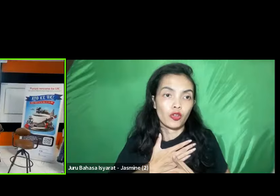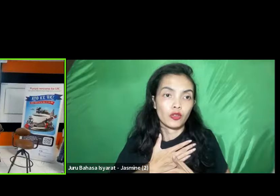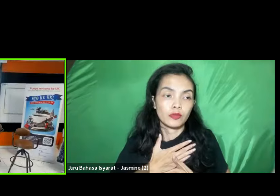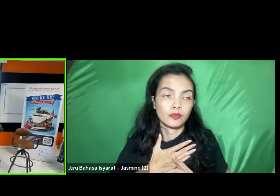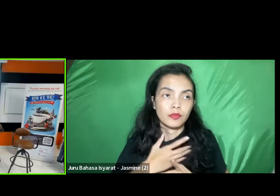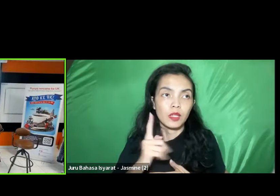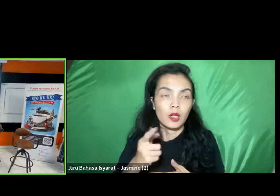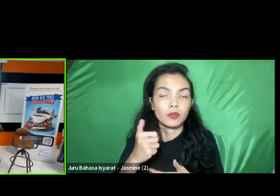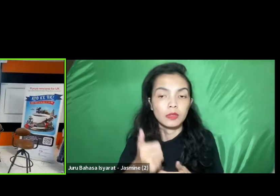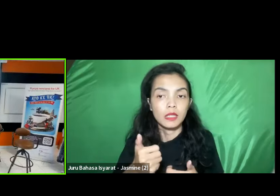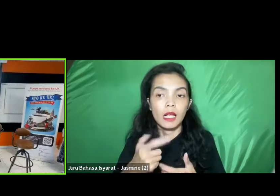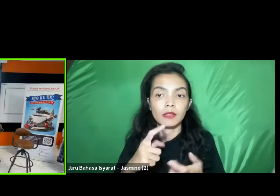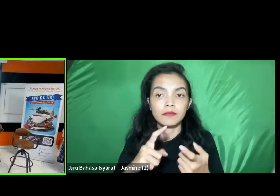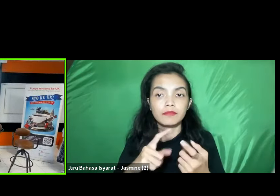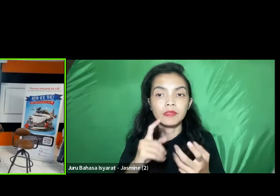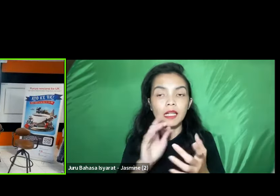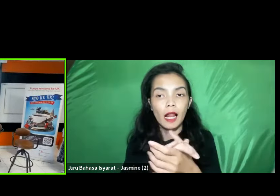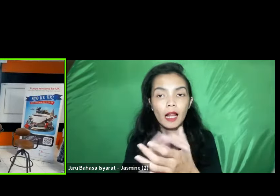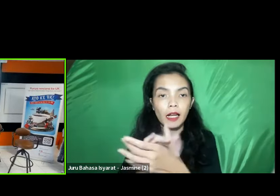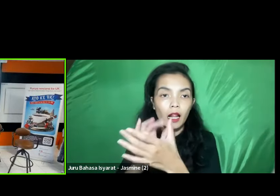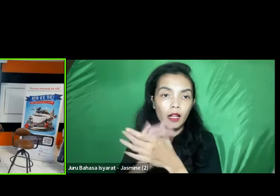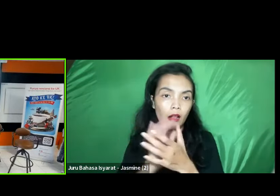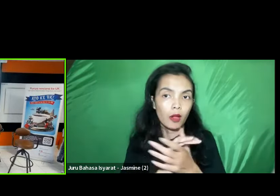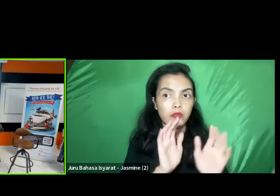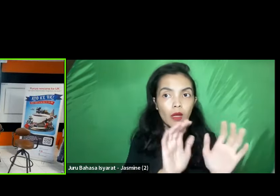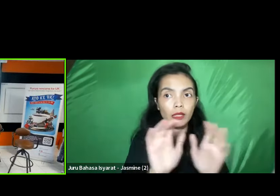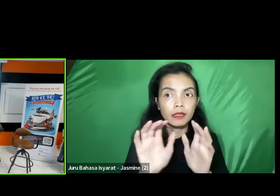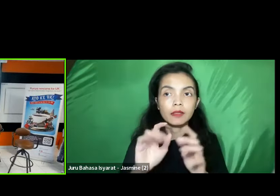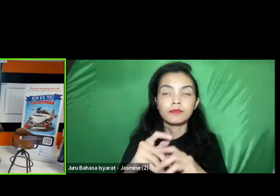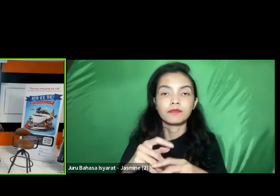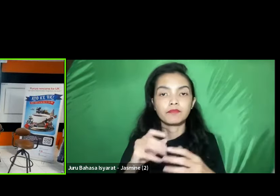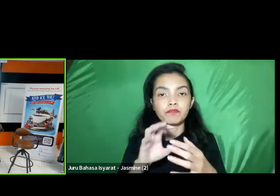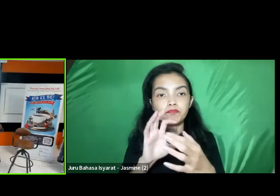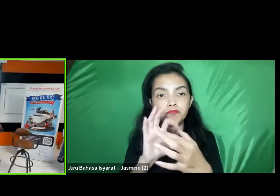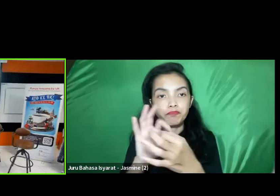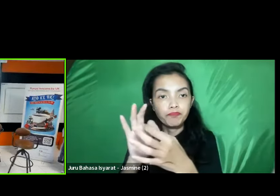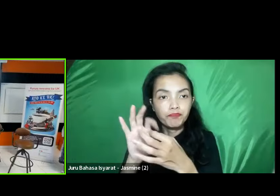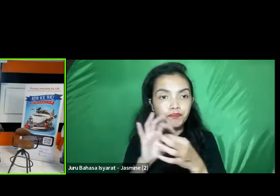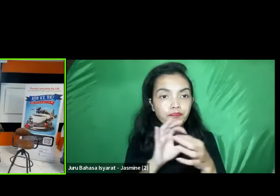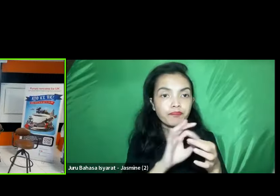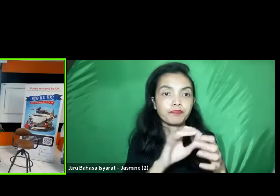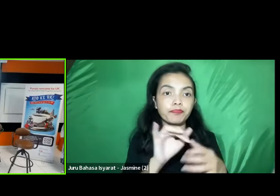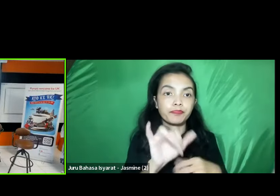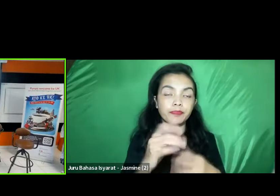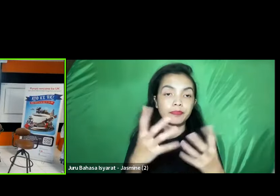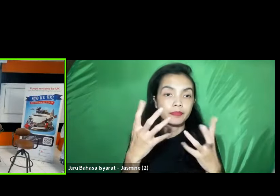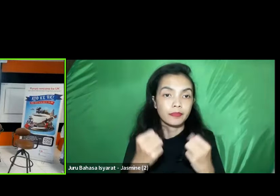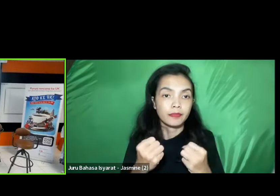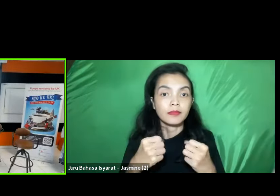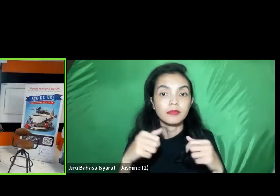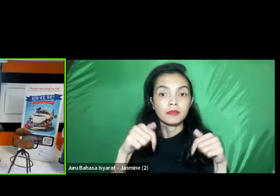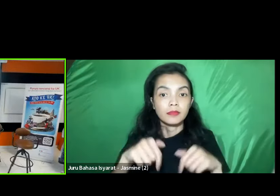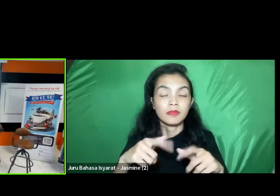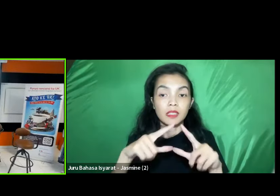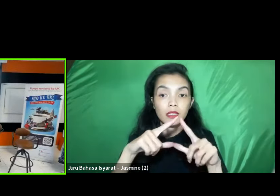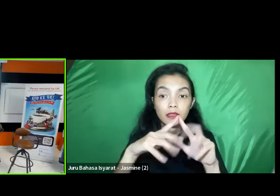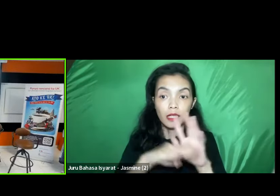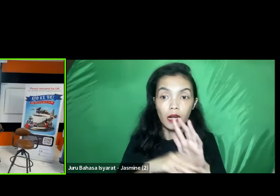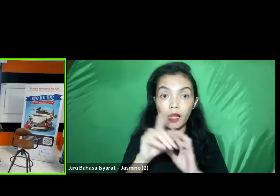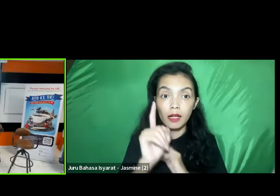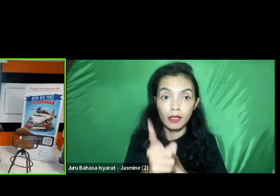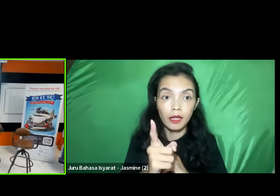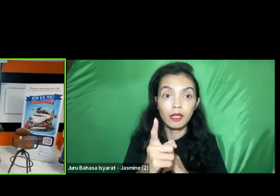Buatlah teman sebanyak-banyaknya Buatlah networking sebanyak-banyaknya Semoga dengan adanya acara ini